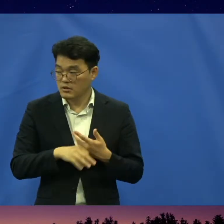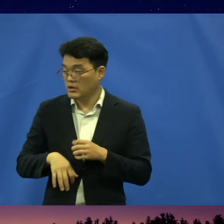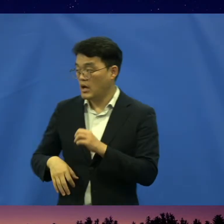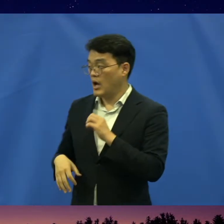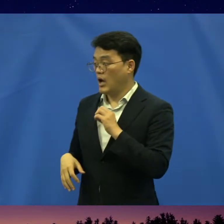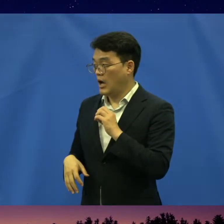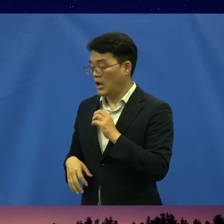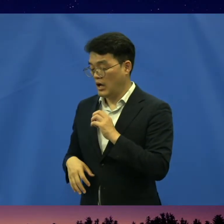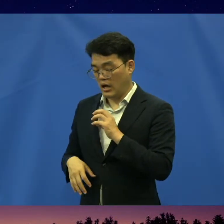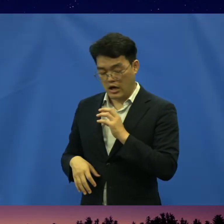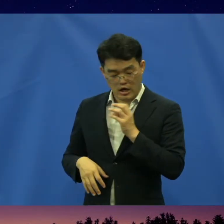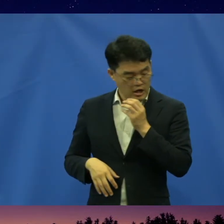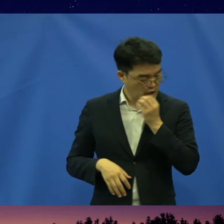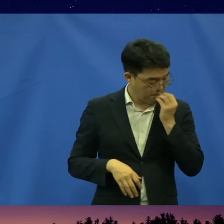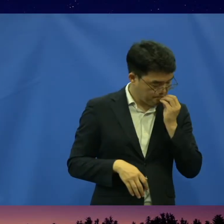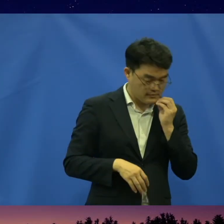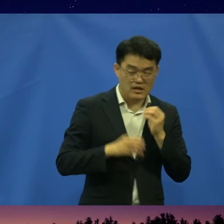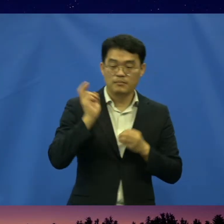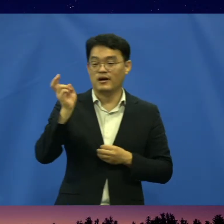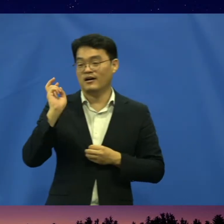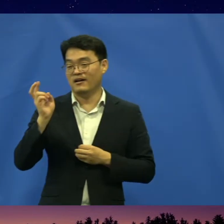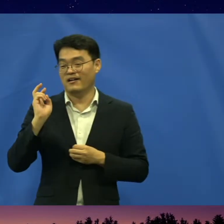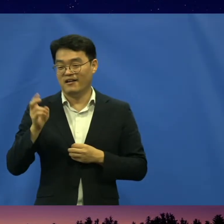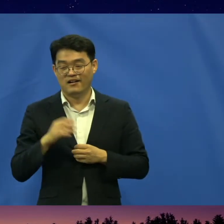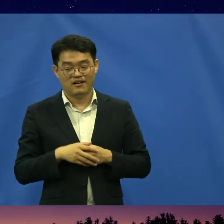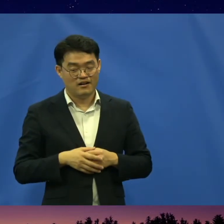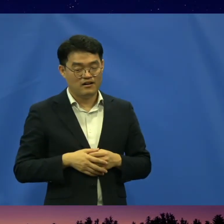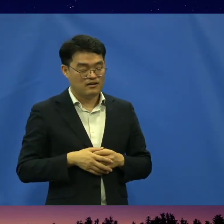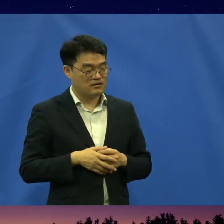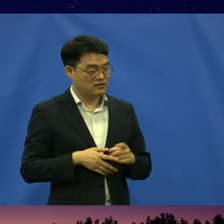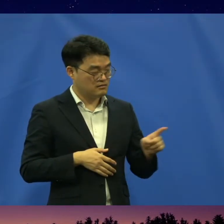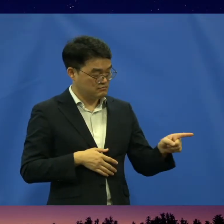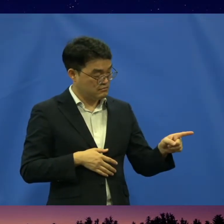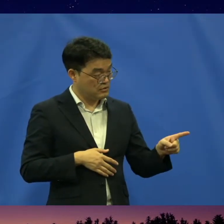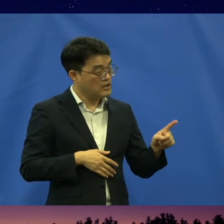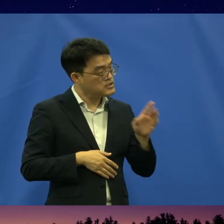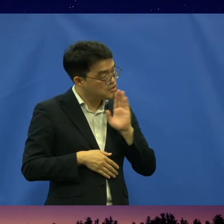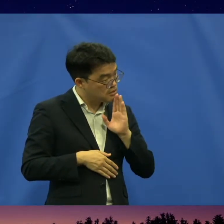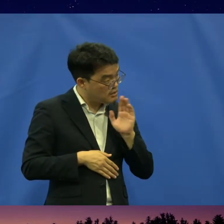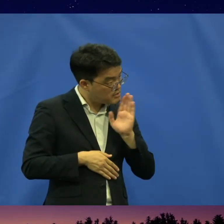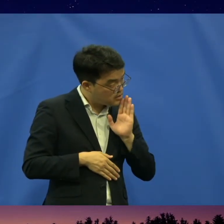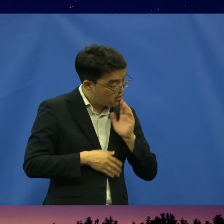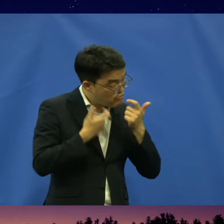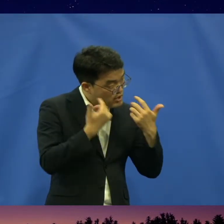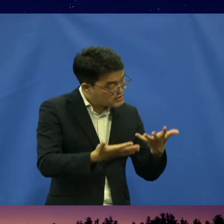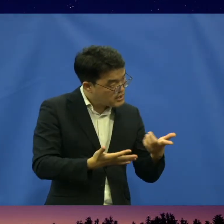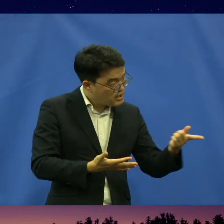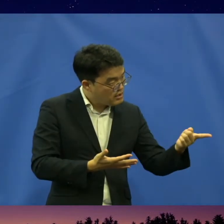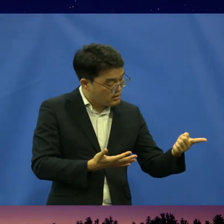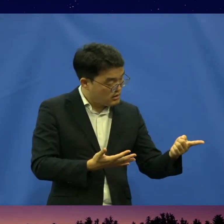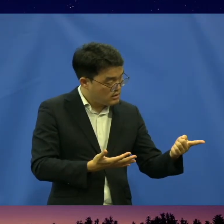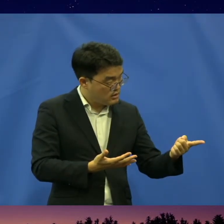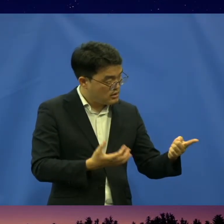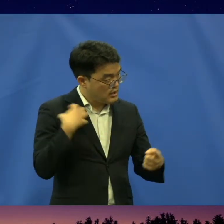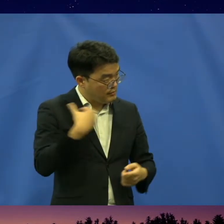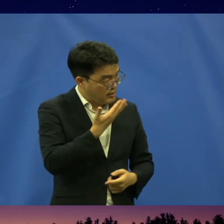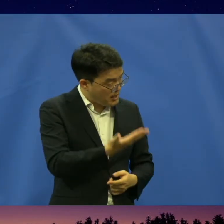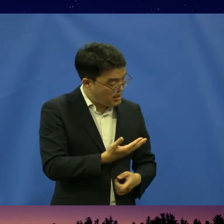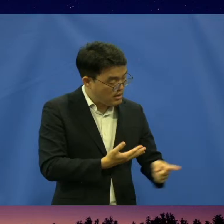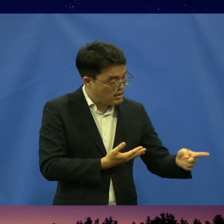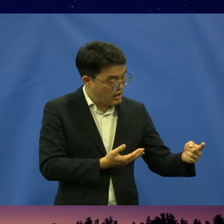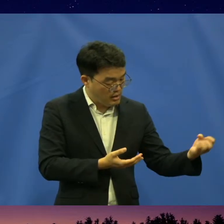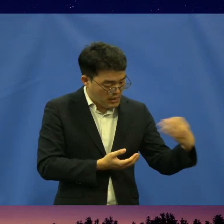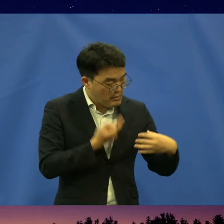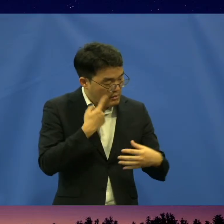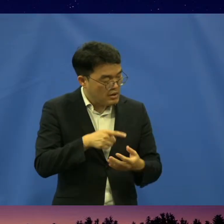책임지지 않는 얘기들을 너무 많이 해요. 자, 여러분, 뇌면은 그들의 모든 제안들에 대해서 단호하게 처리해요. 사사로움에 기마주지